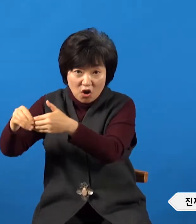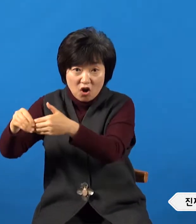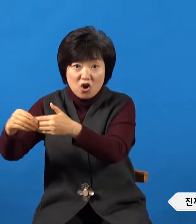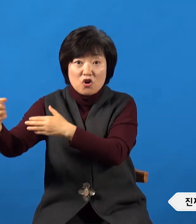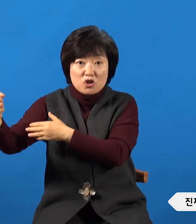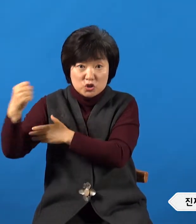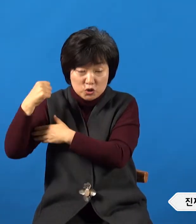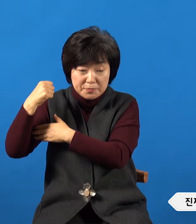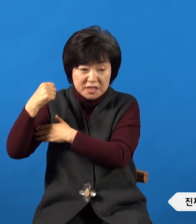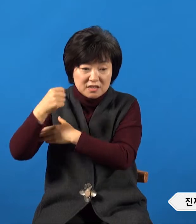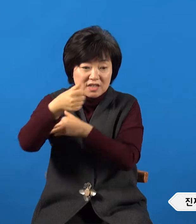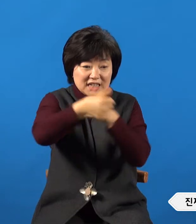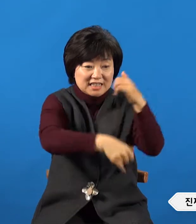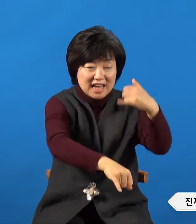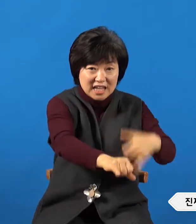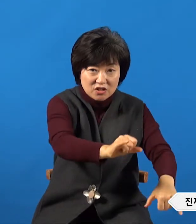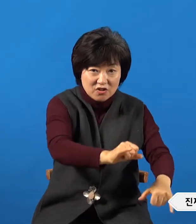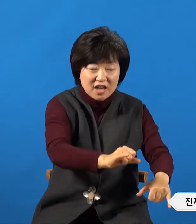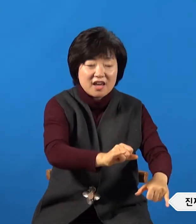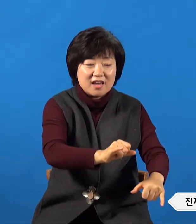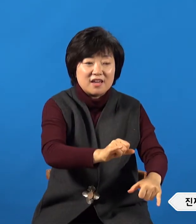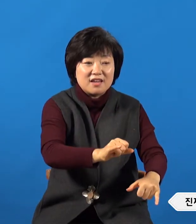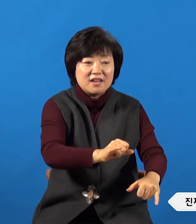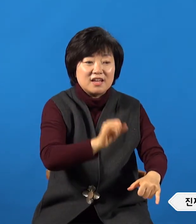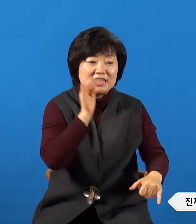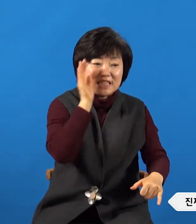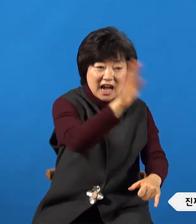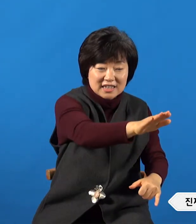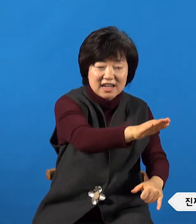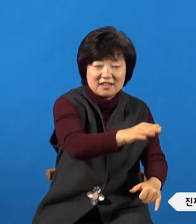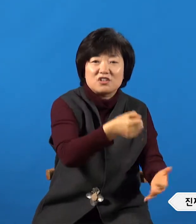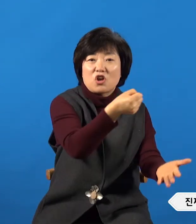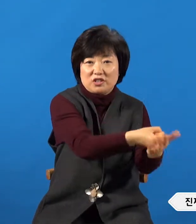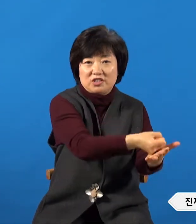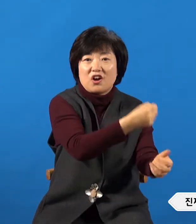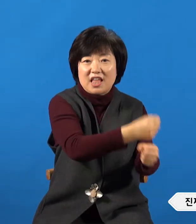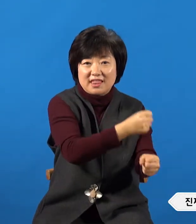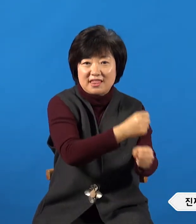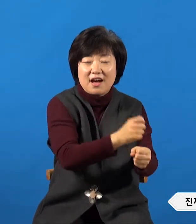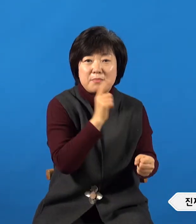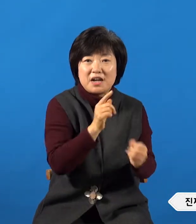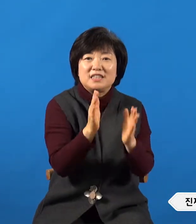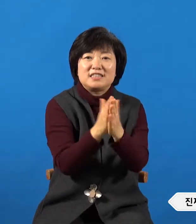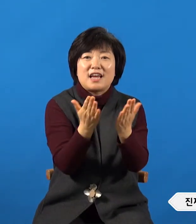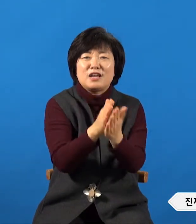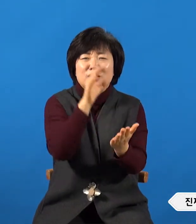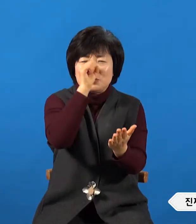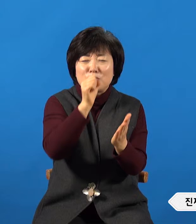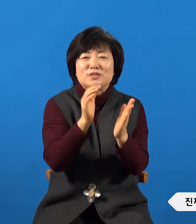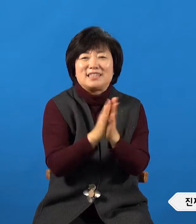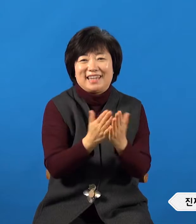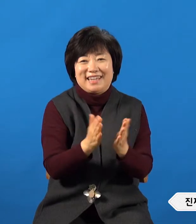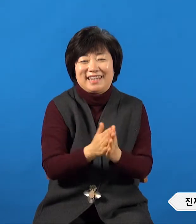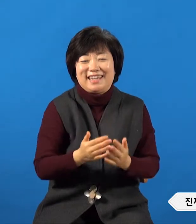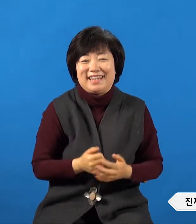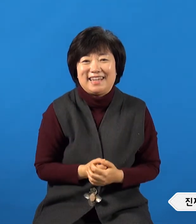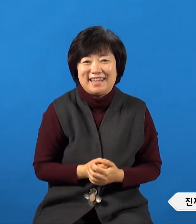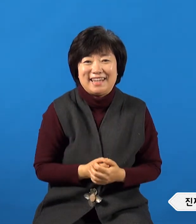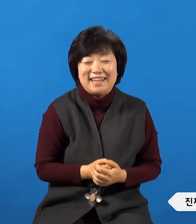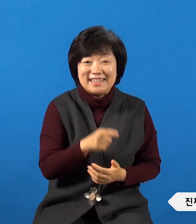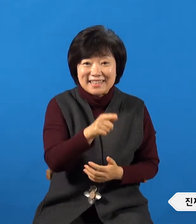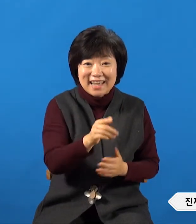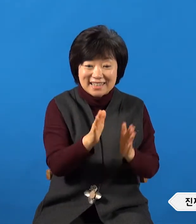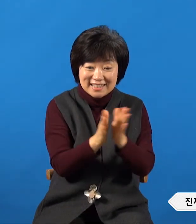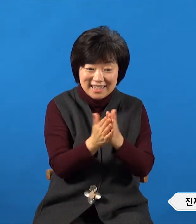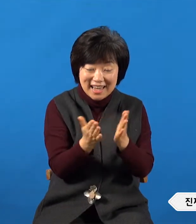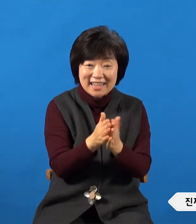자녀의 장래를 좌우한다라는 책을 썼습니다. 그 책 상당히 좋은 책입니다.